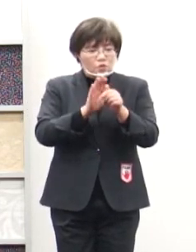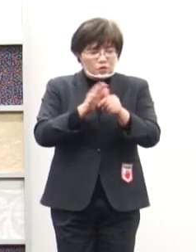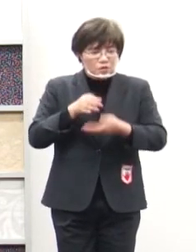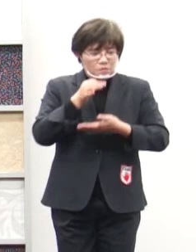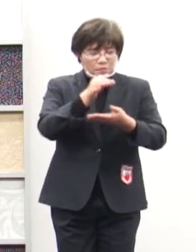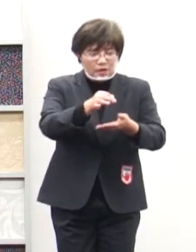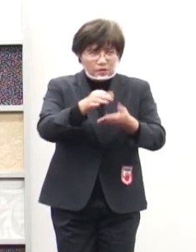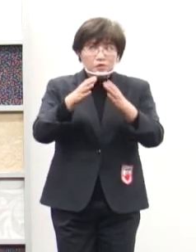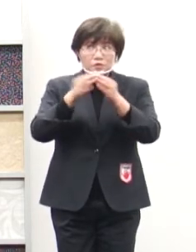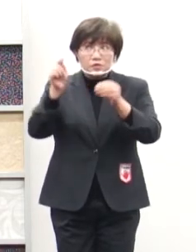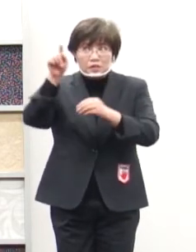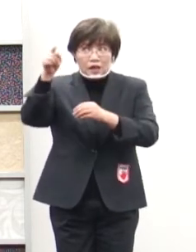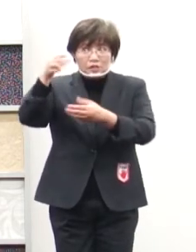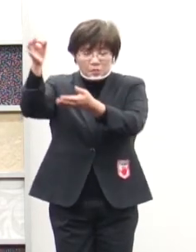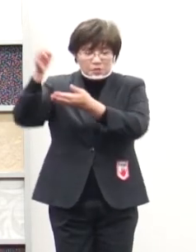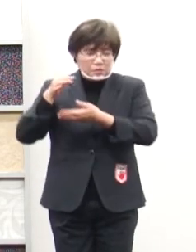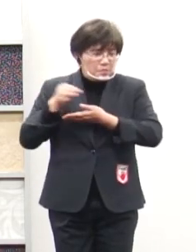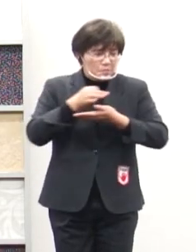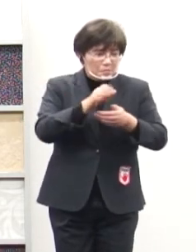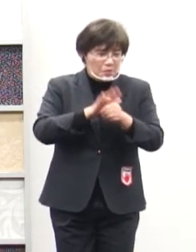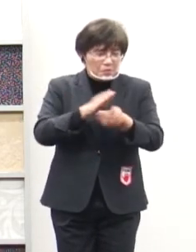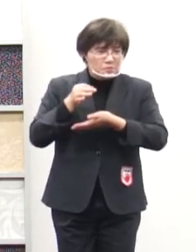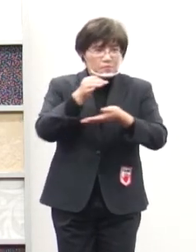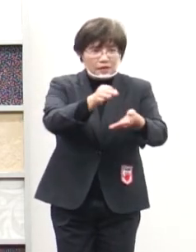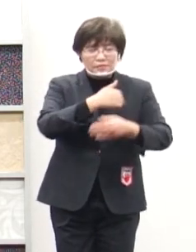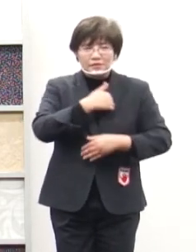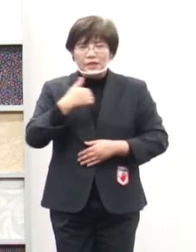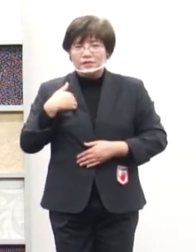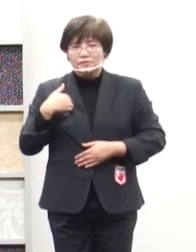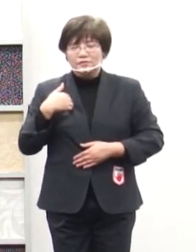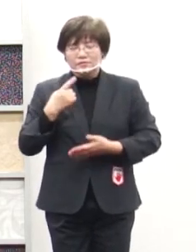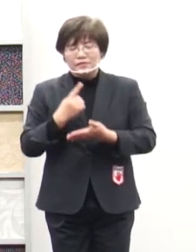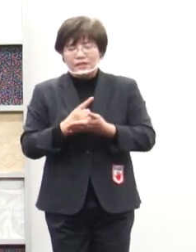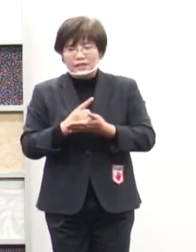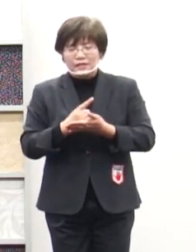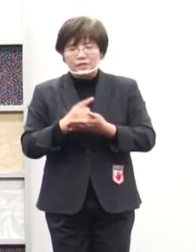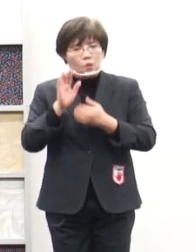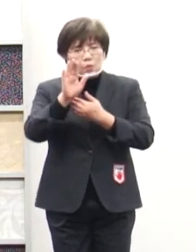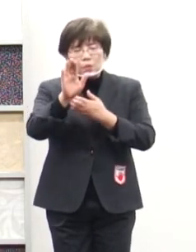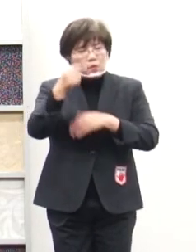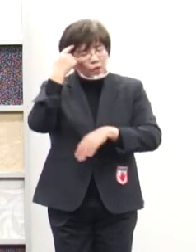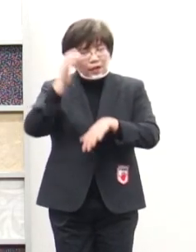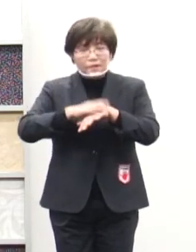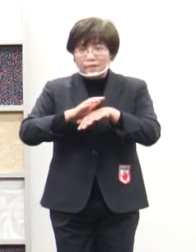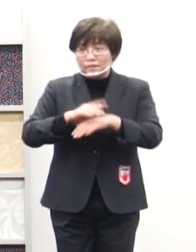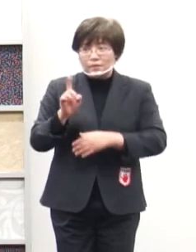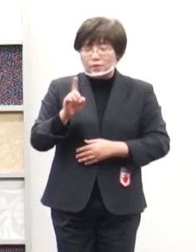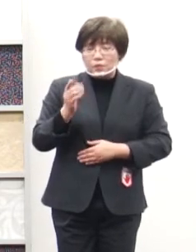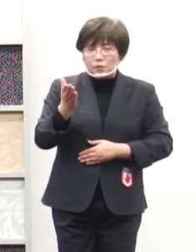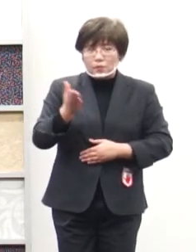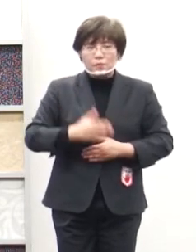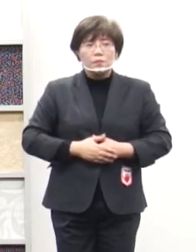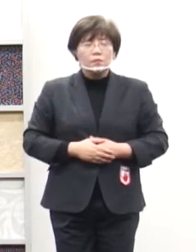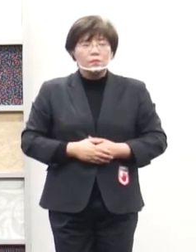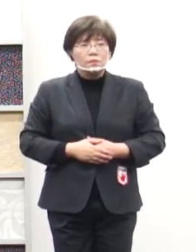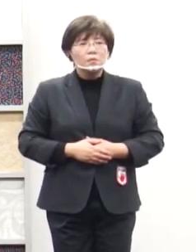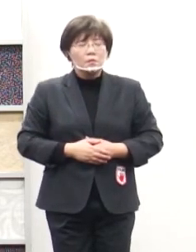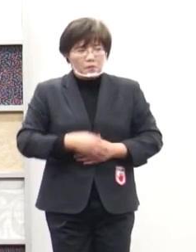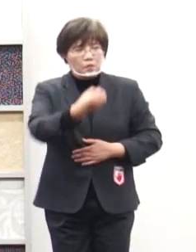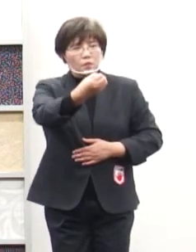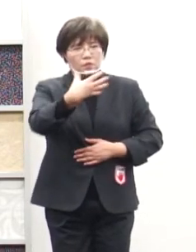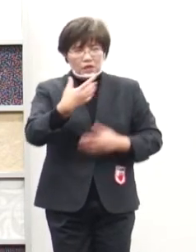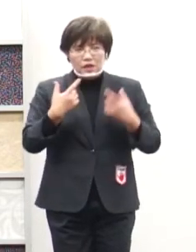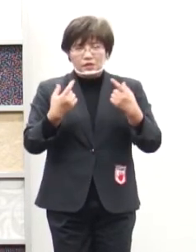けど、そうじゃないとできないという苦しい場面あると思いますけれども、そこを知事としてどんなふうに今後考えていますか。 いや、おっしゃる通りなんです。